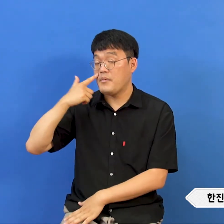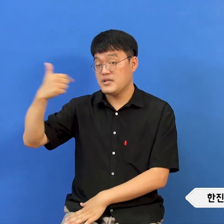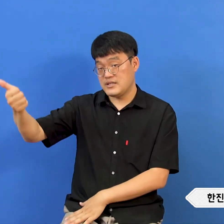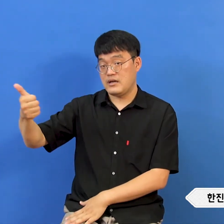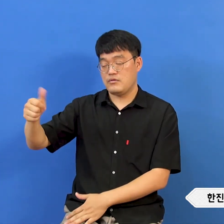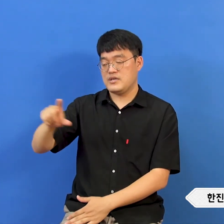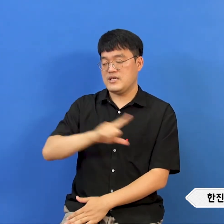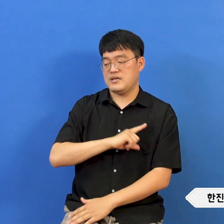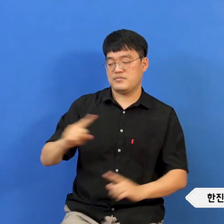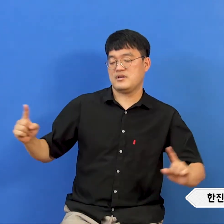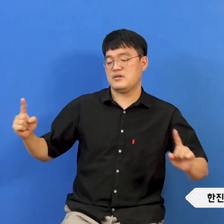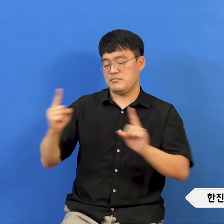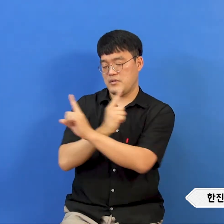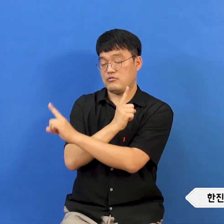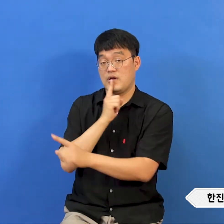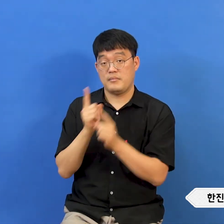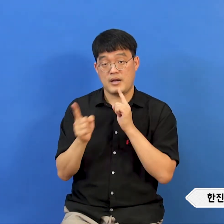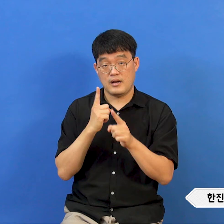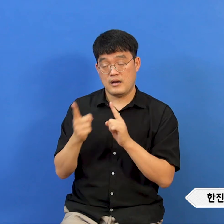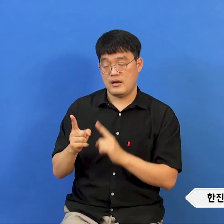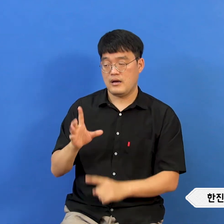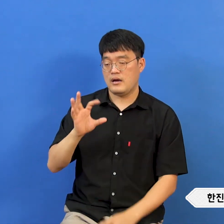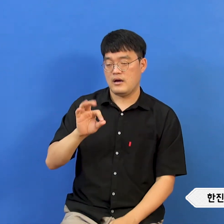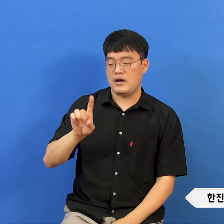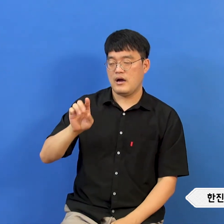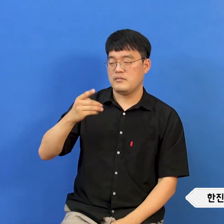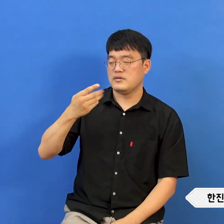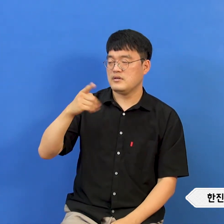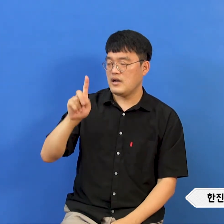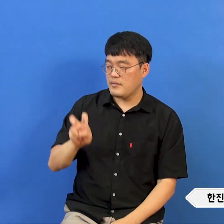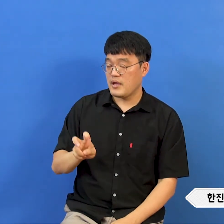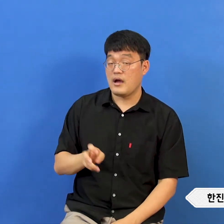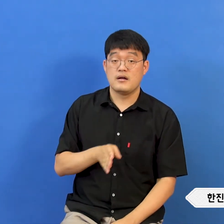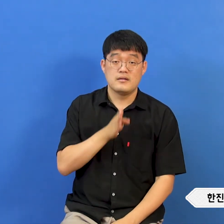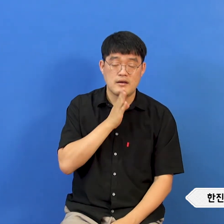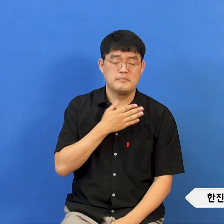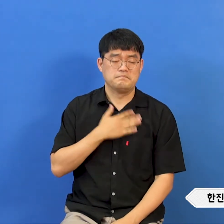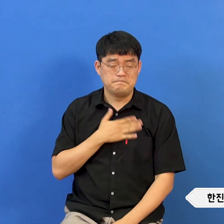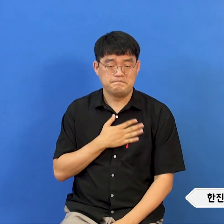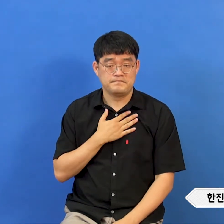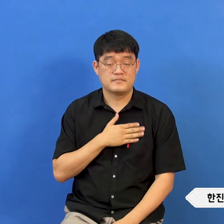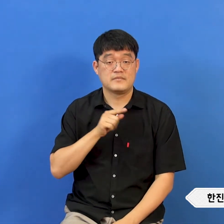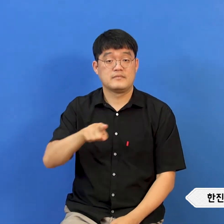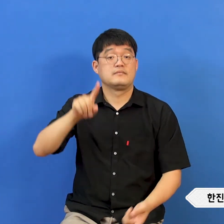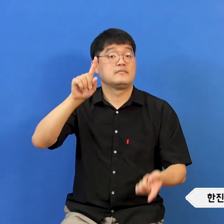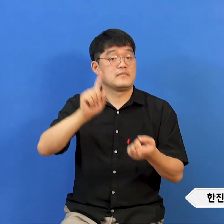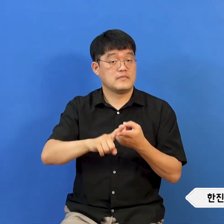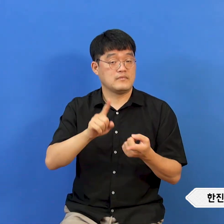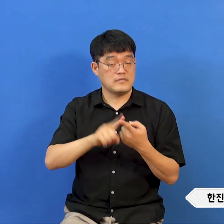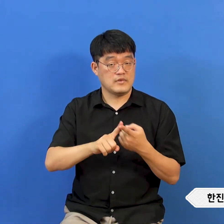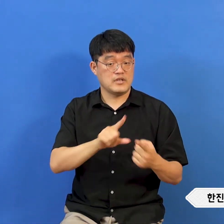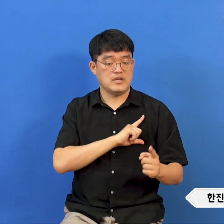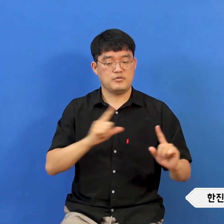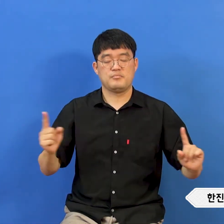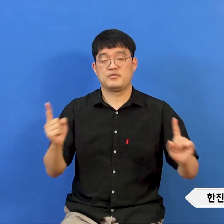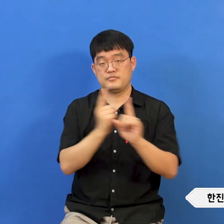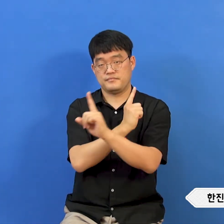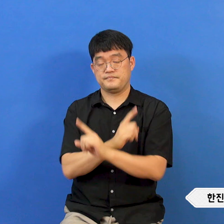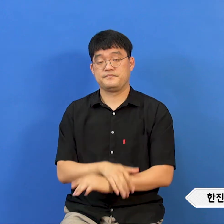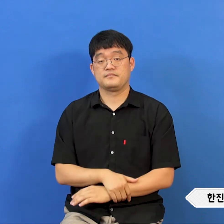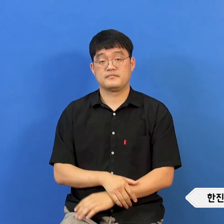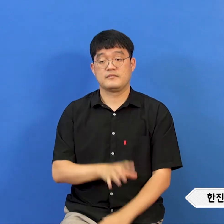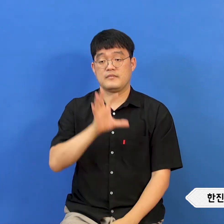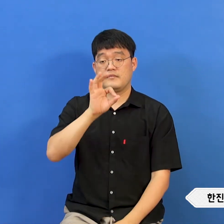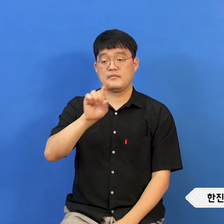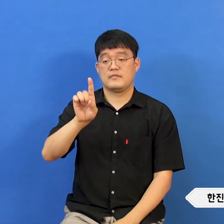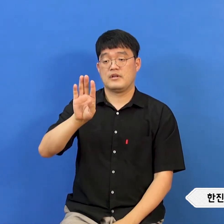바꾸라고 하십니다. 아브라함이 예 알겠습니다. 그대로 이름을 고쳤습니다.